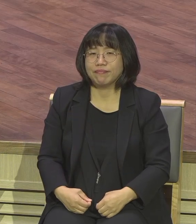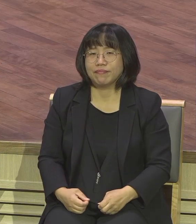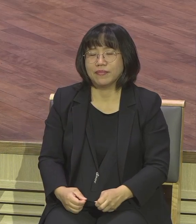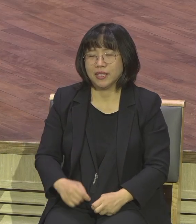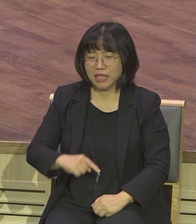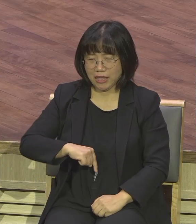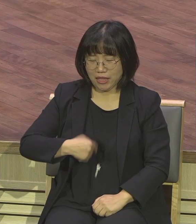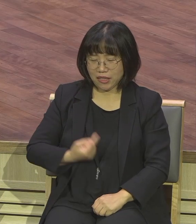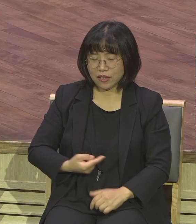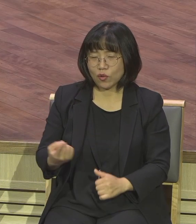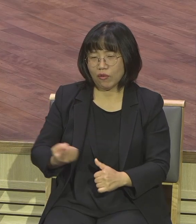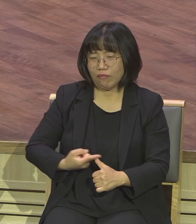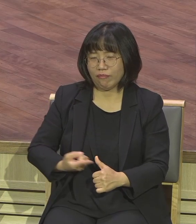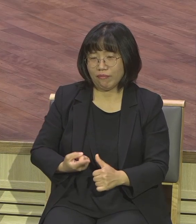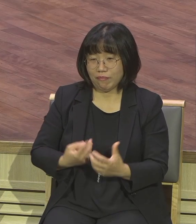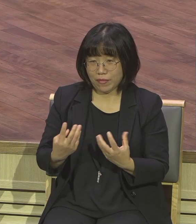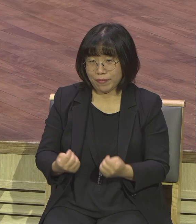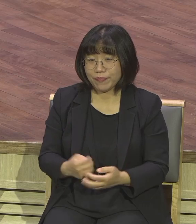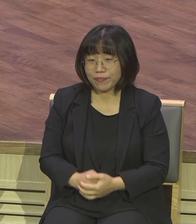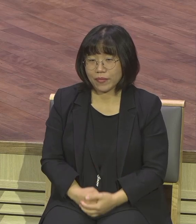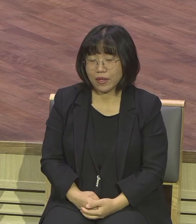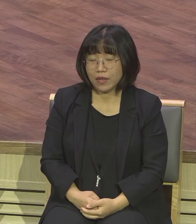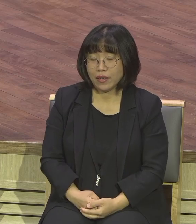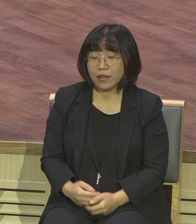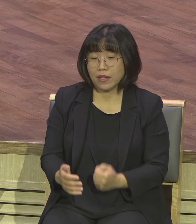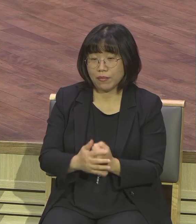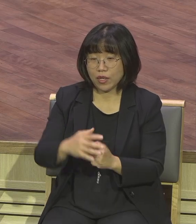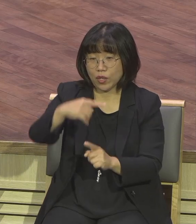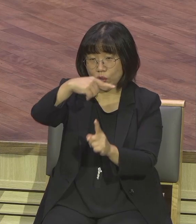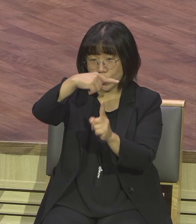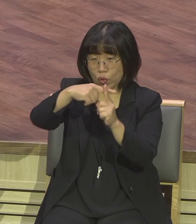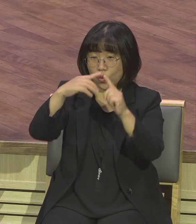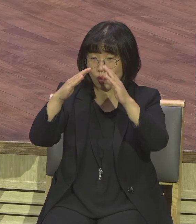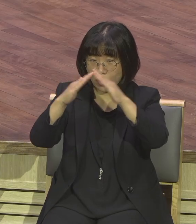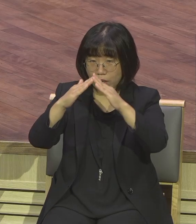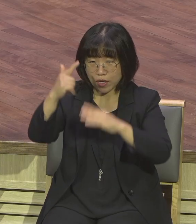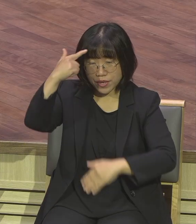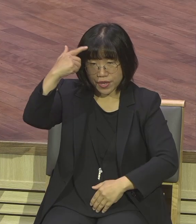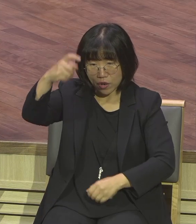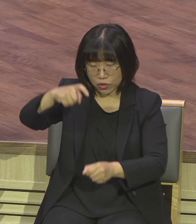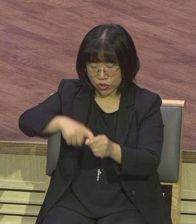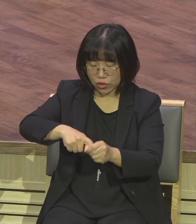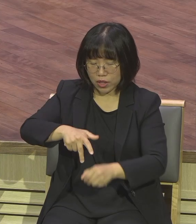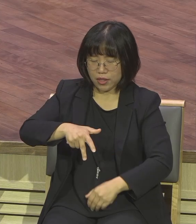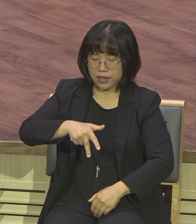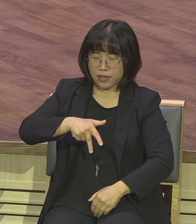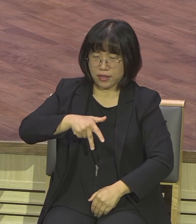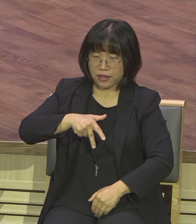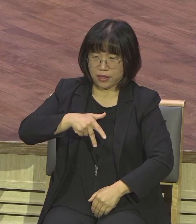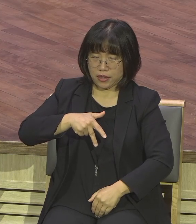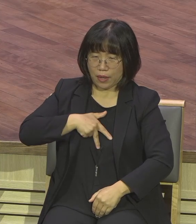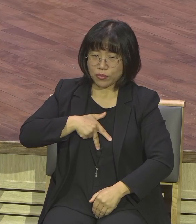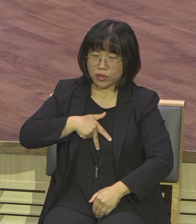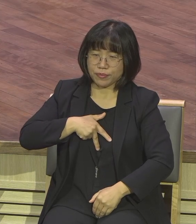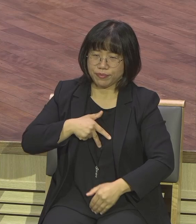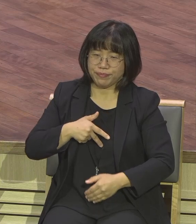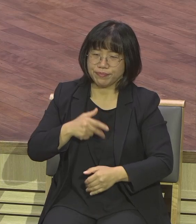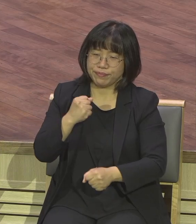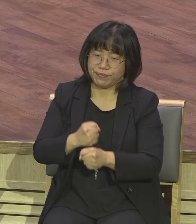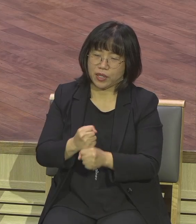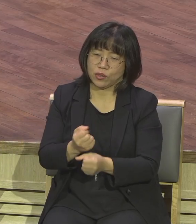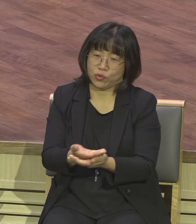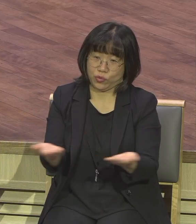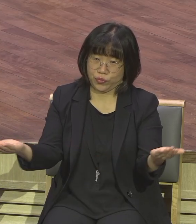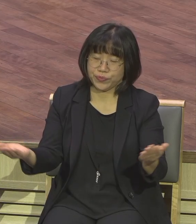그래서 교회가 복음이 뭐냐? 영적 자부심을 생기게 해줘. 영적 자부심 가져야 돼요. 영적